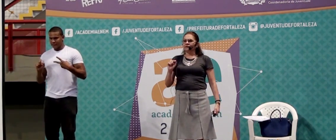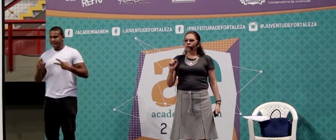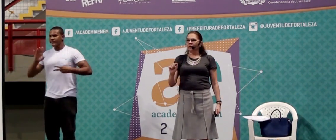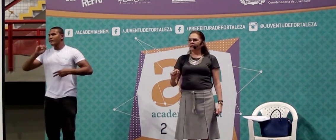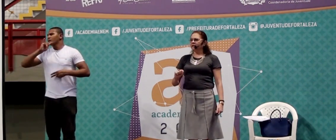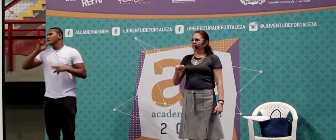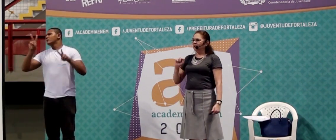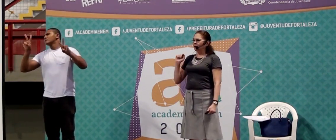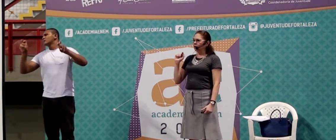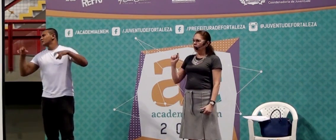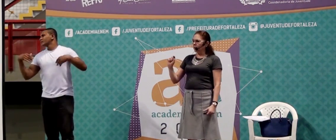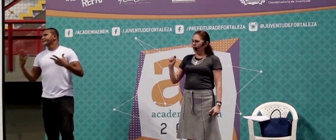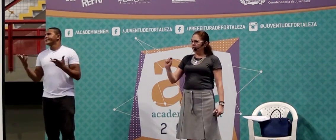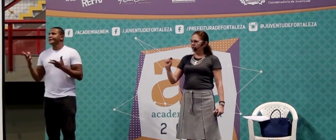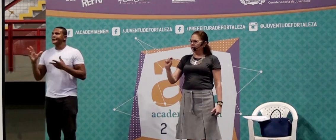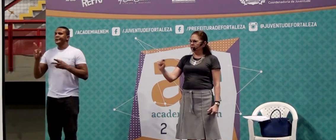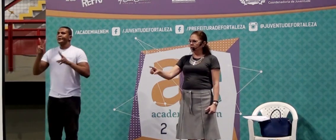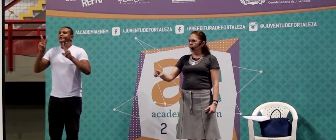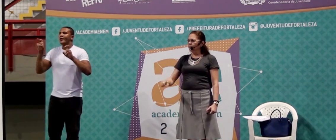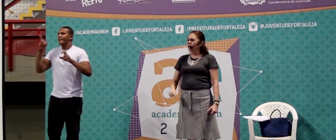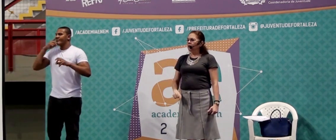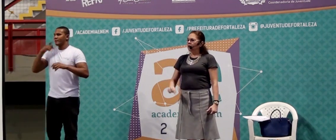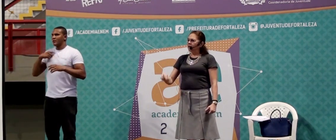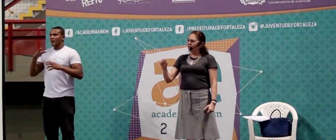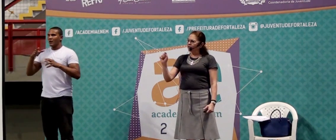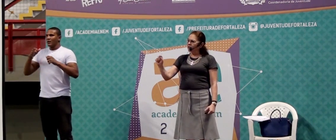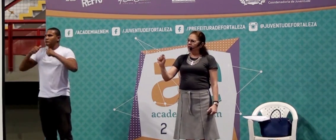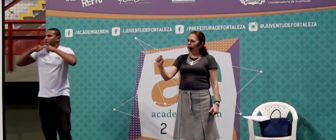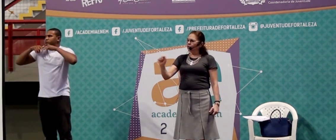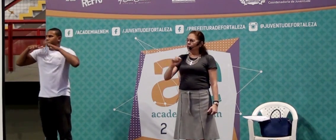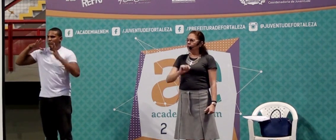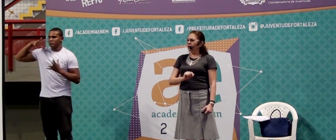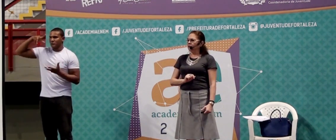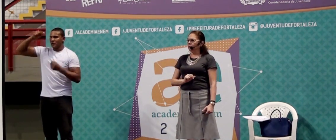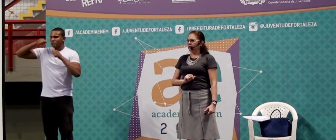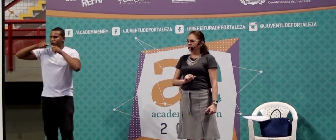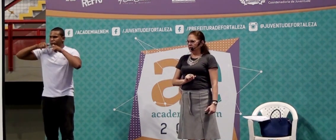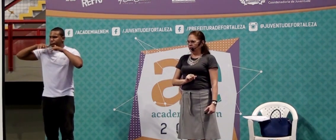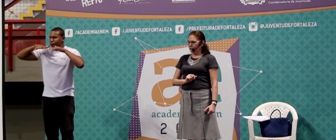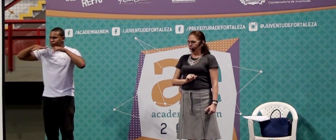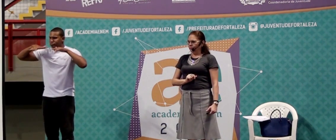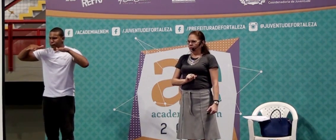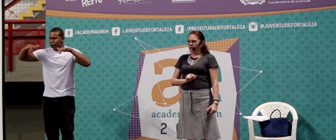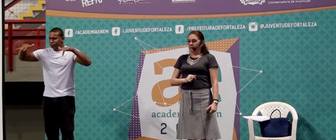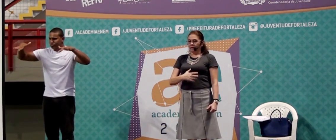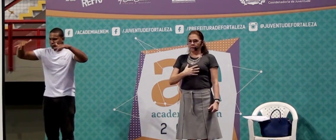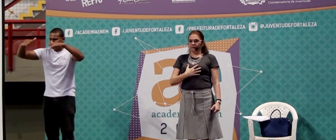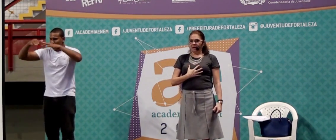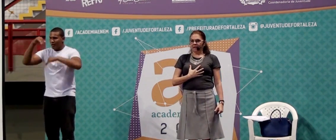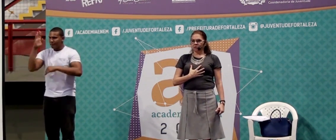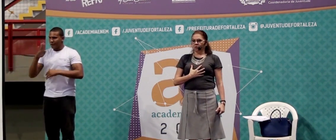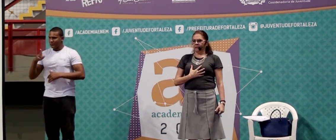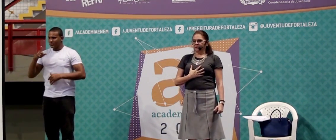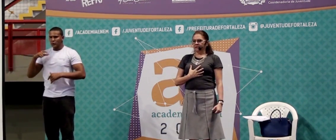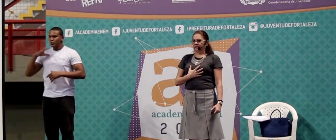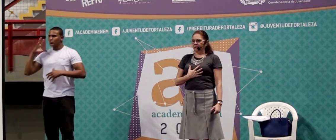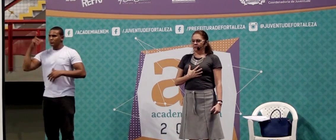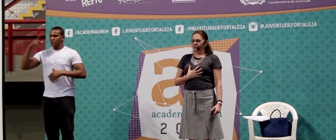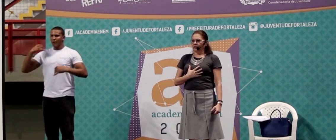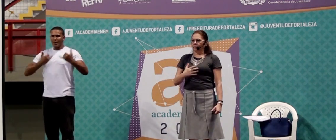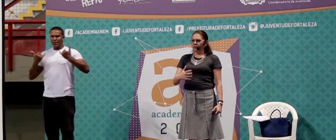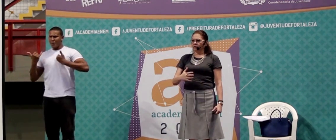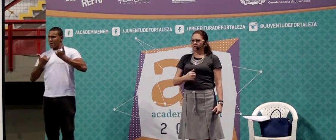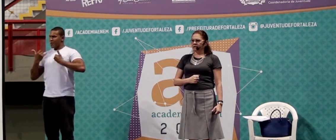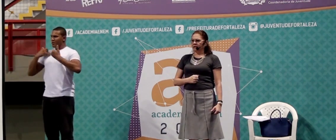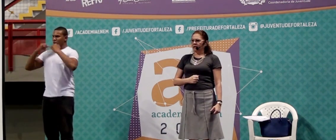a influência da globalização na vida econômica do brasileiro. Para eu falar de